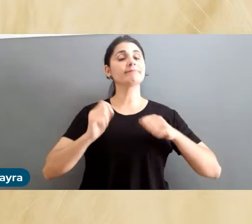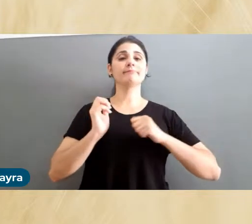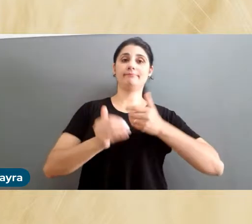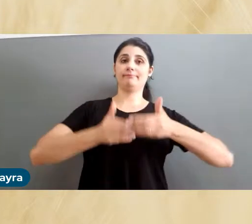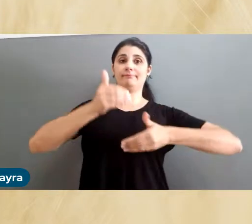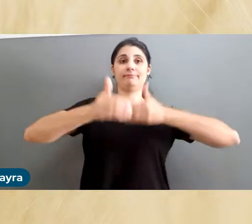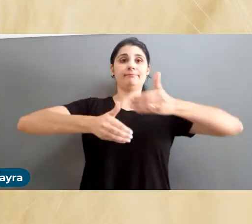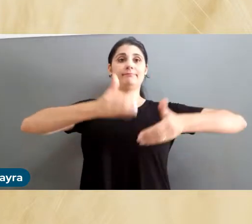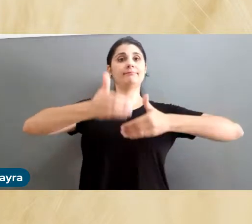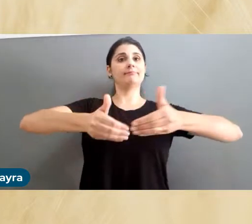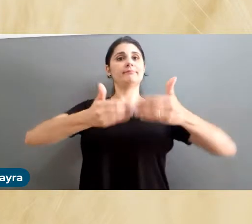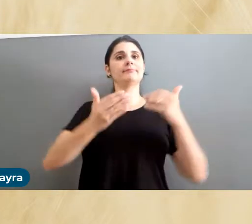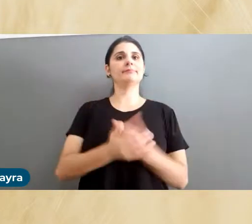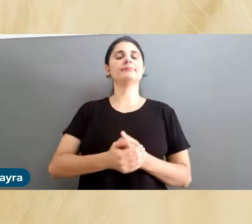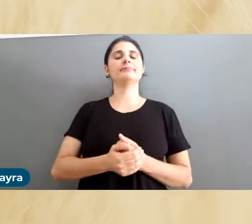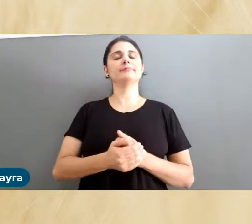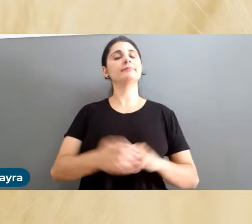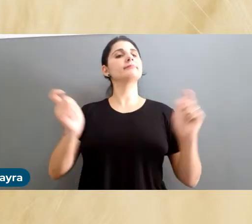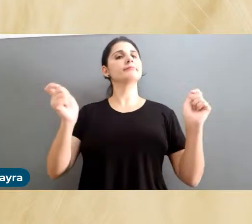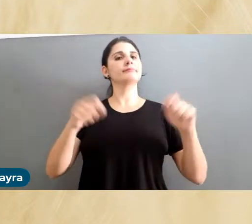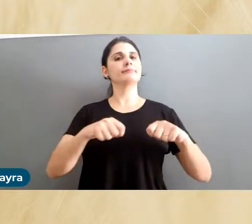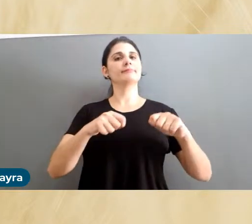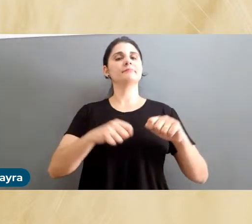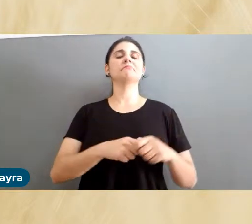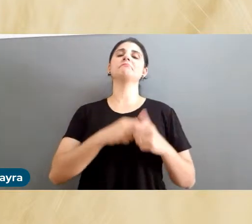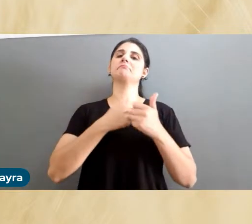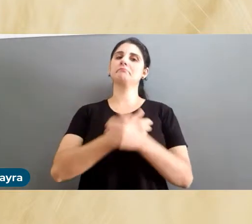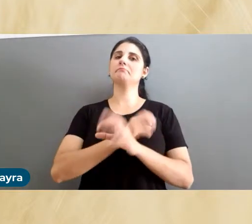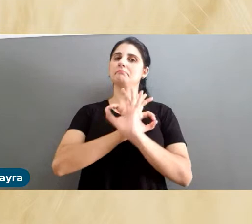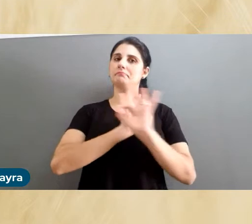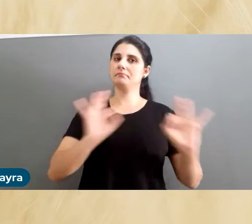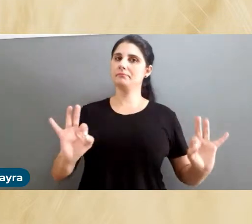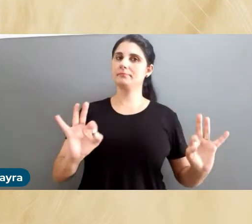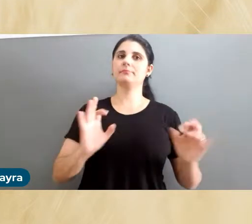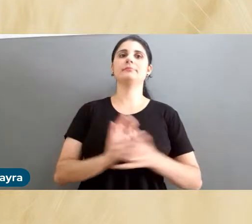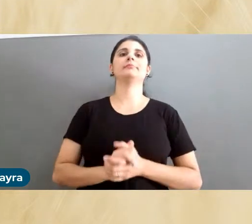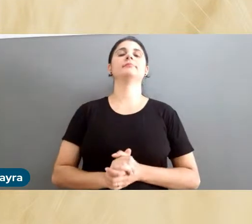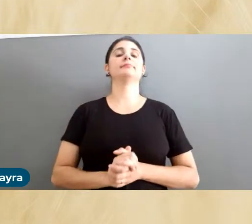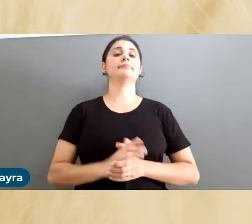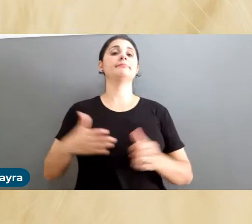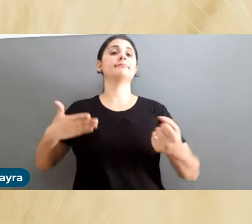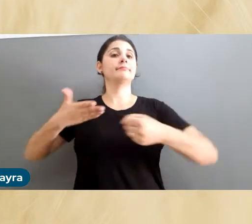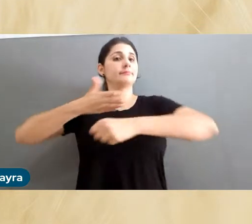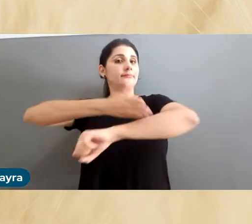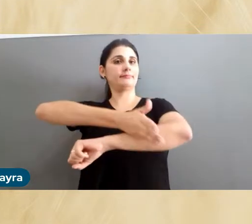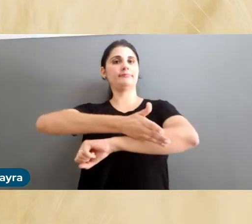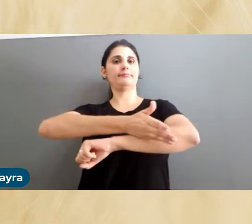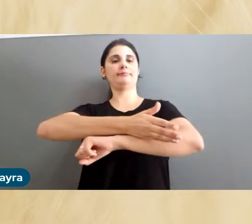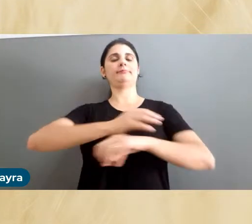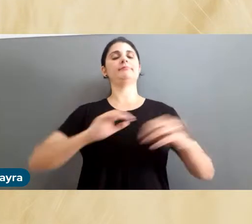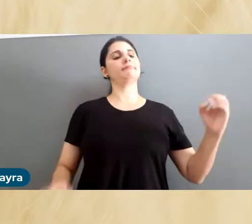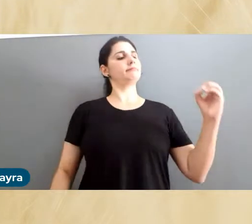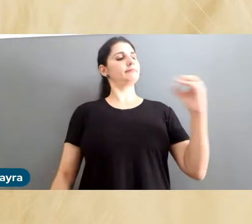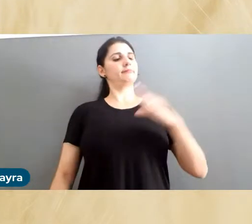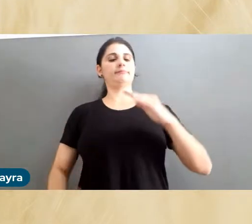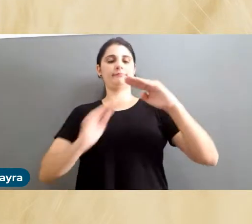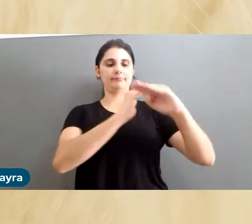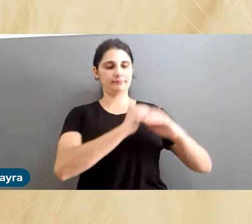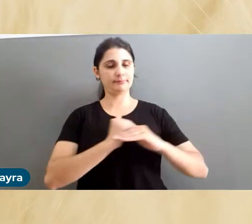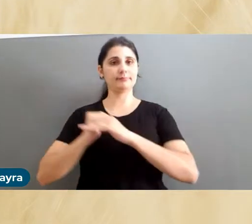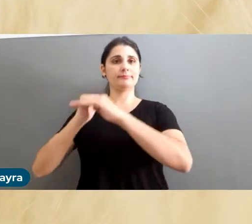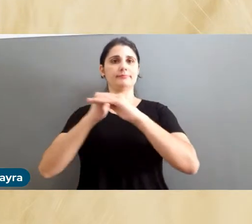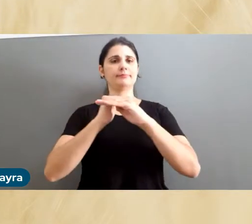transição será concluído satisfatoriamente e nós adentraremos em um novo patamar. A pergunta